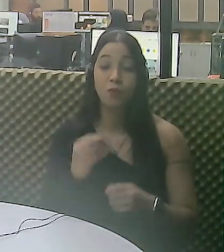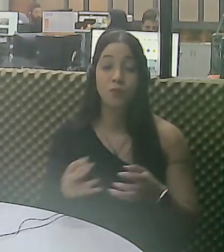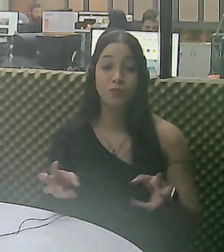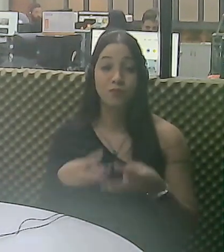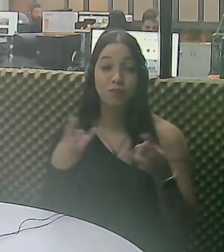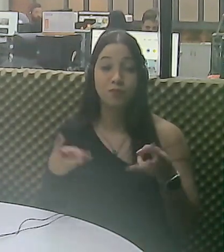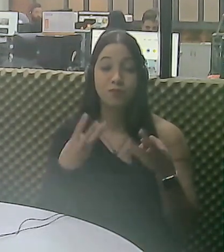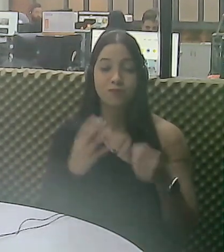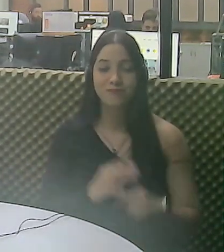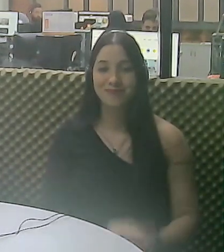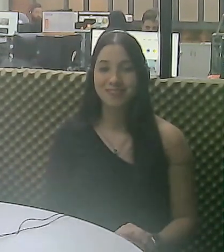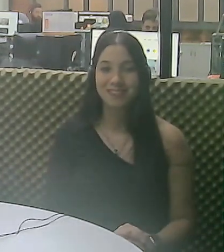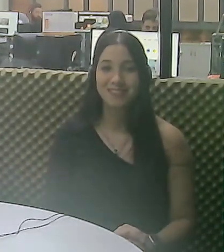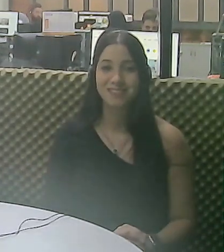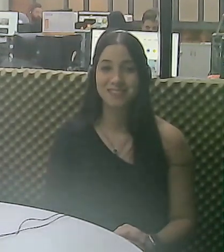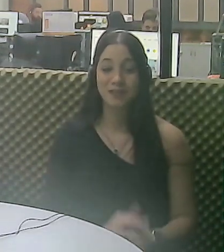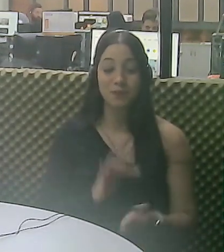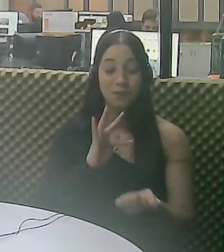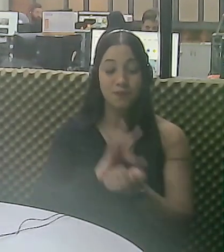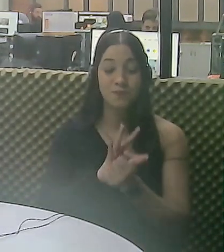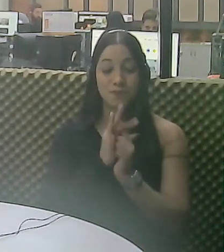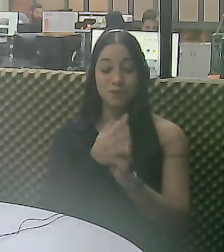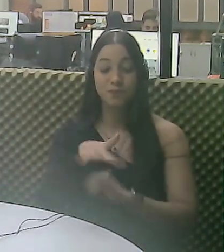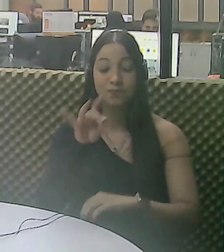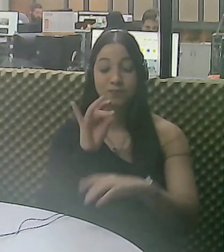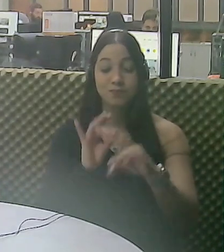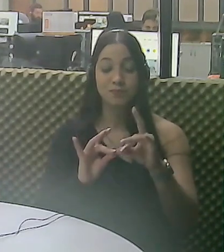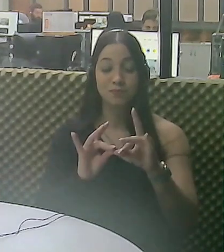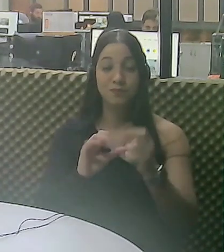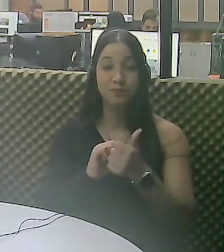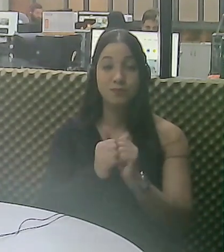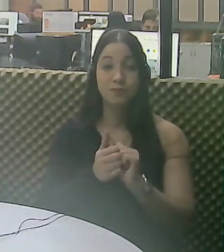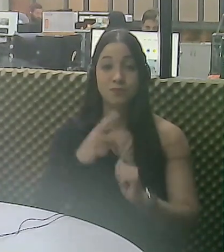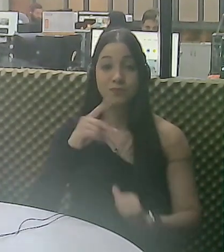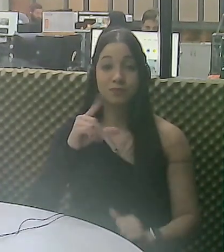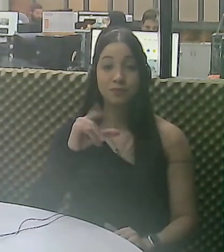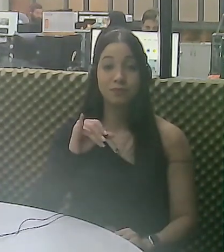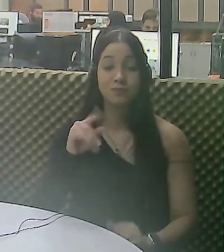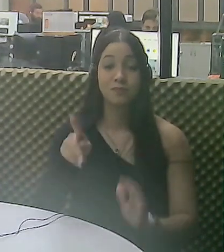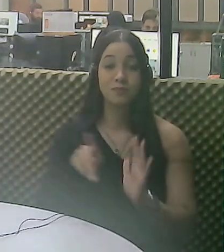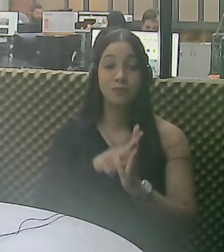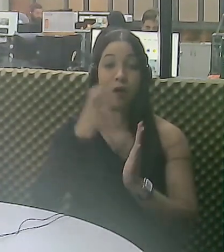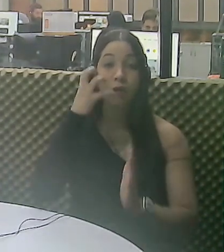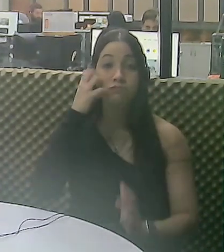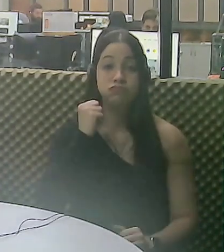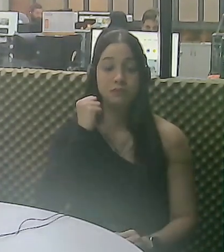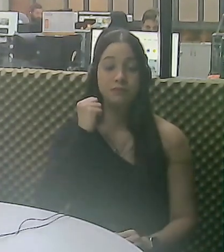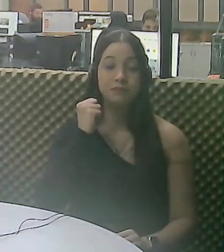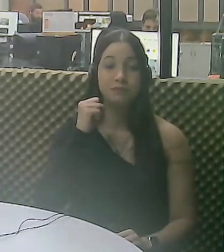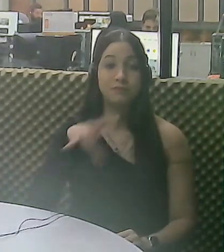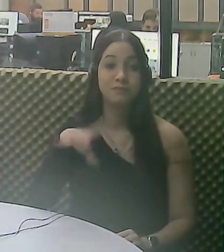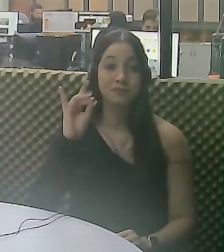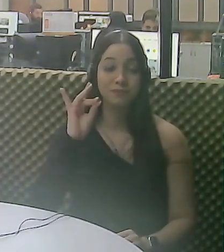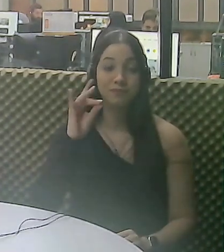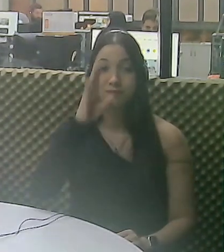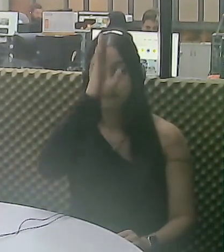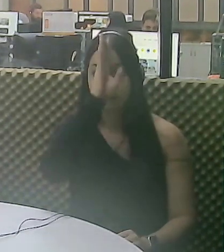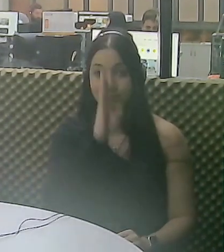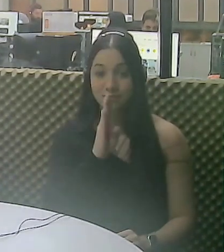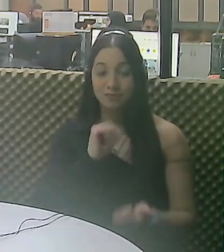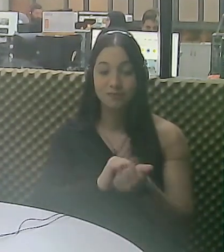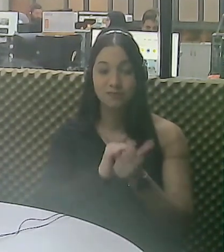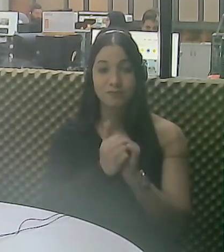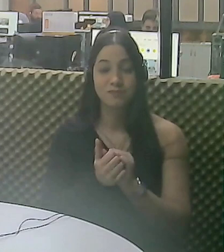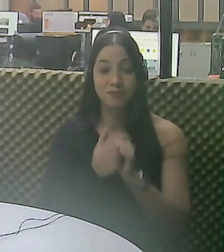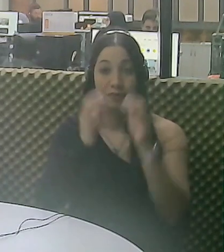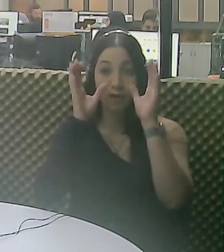vegetais. Futel promove seletiva de futebol no Poliesportivo Patrimônio. A seletiva é gratuita de futebol